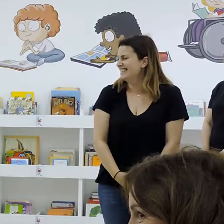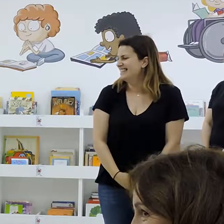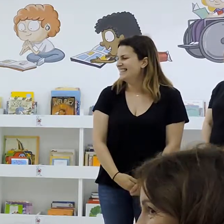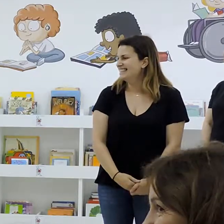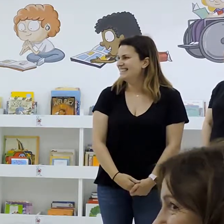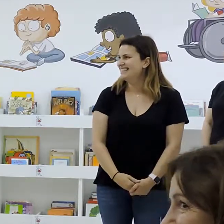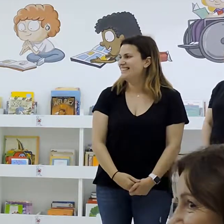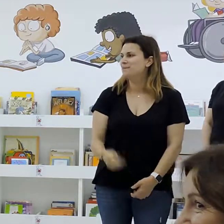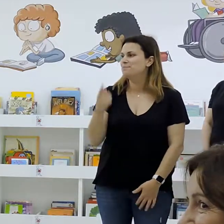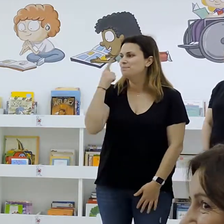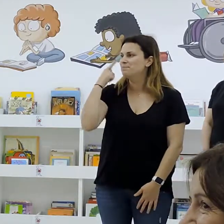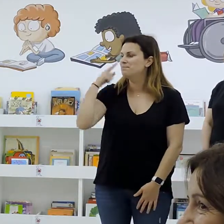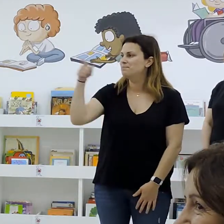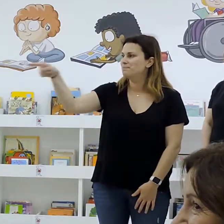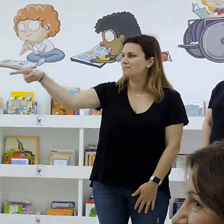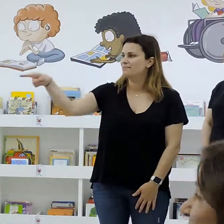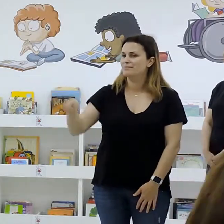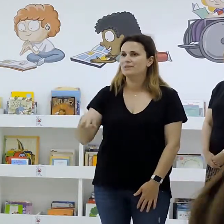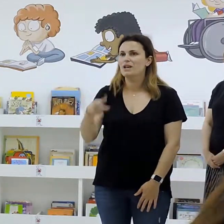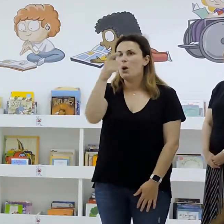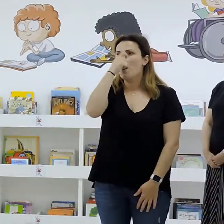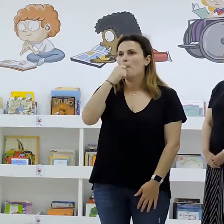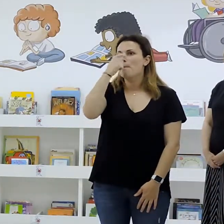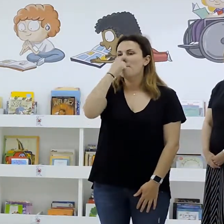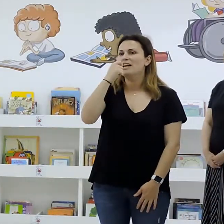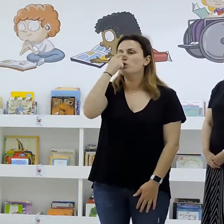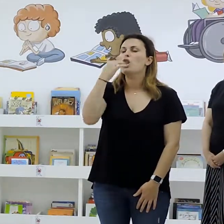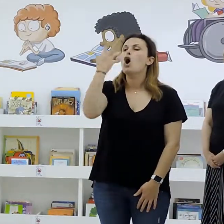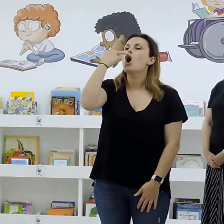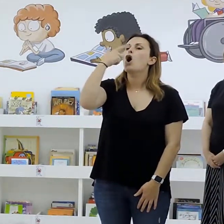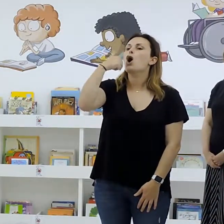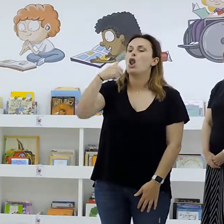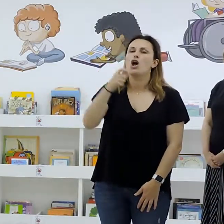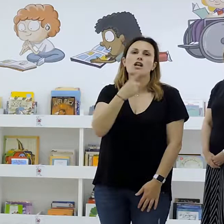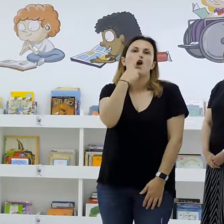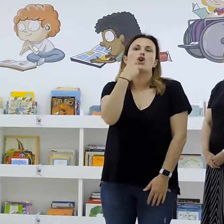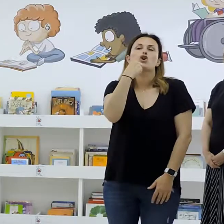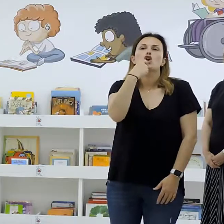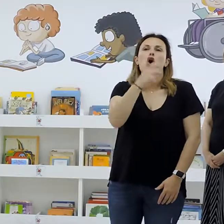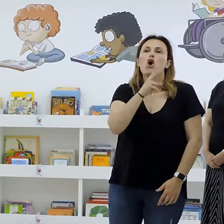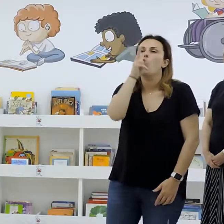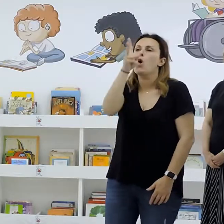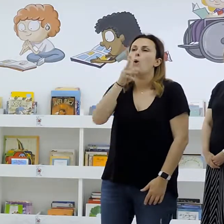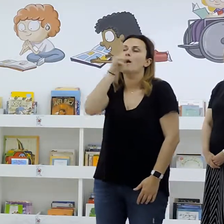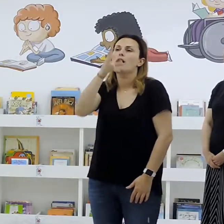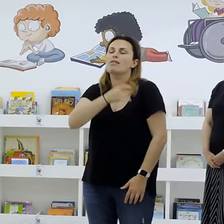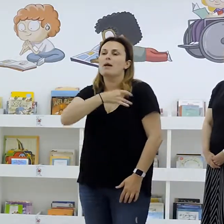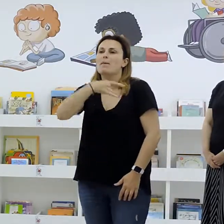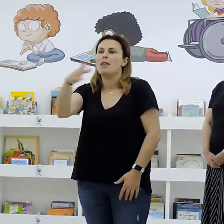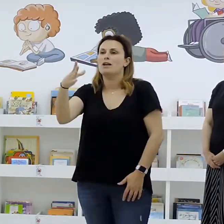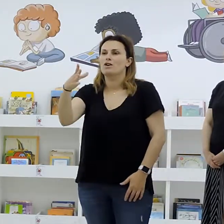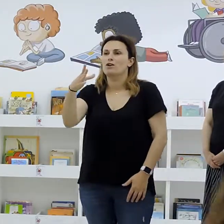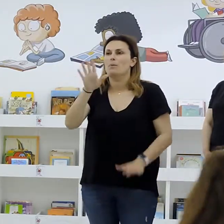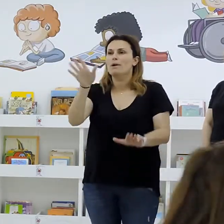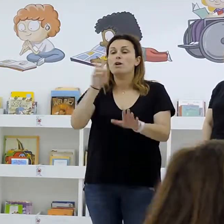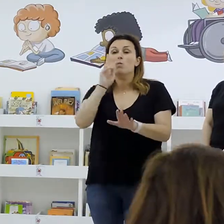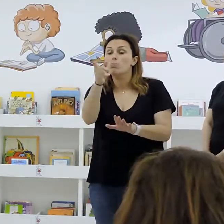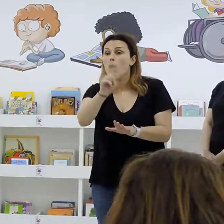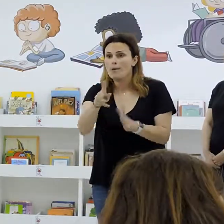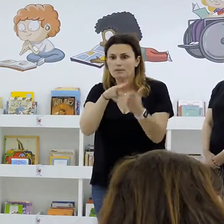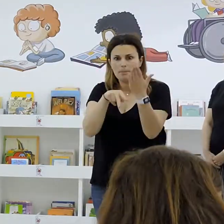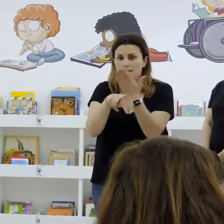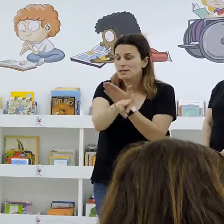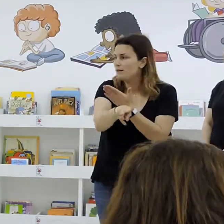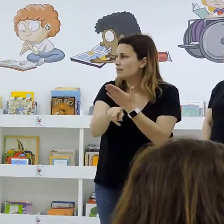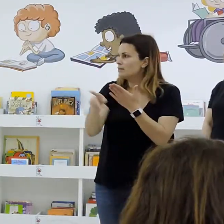Un pañuelo es así, invisibles, un pañuelo rojo, un pañuelo verde, un pañuelo blanco, doy un pase mágico y entonces aparece el